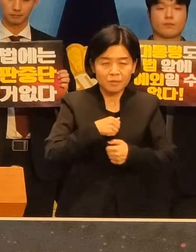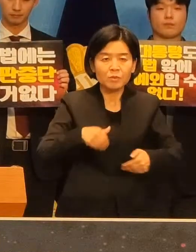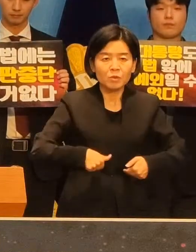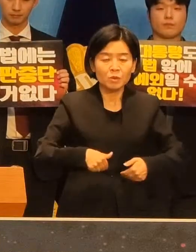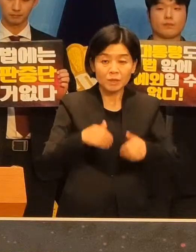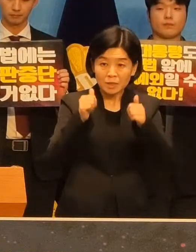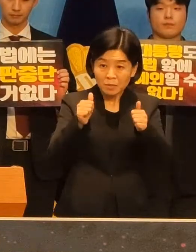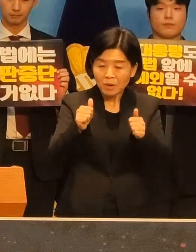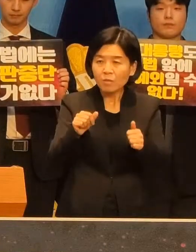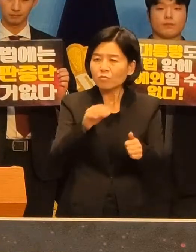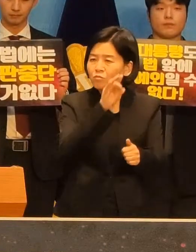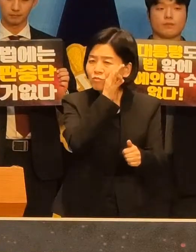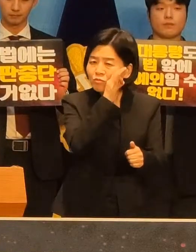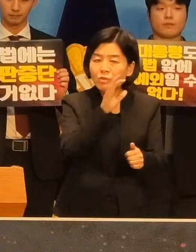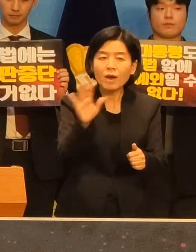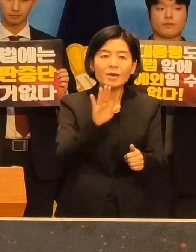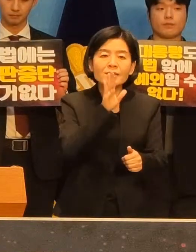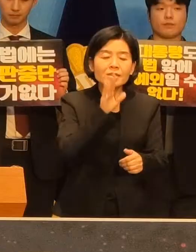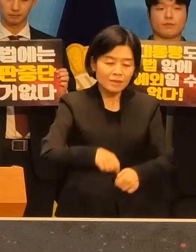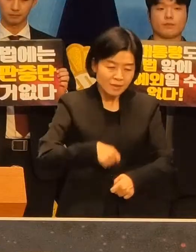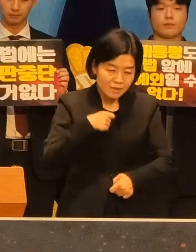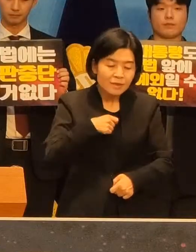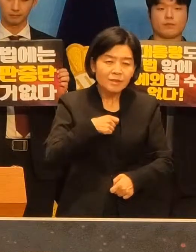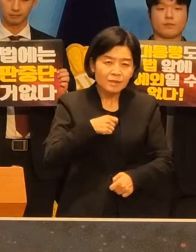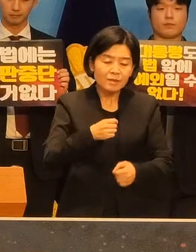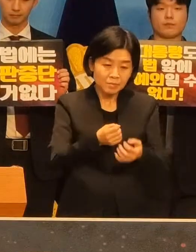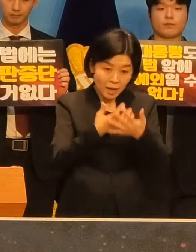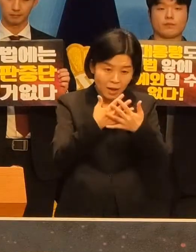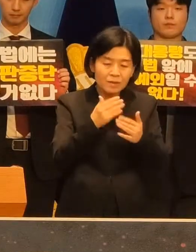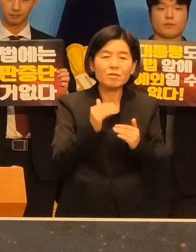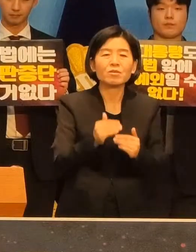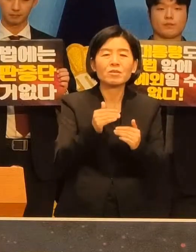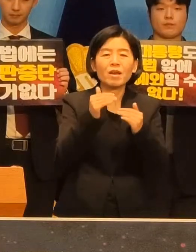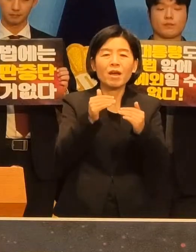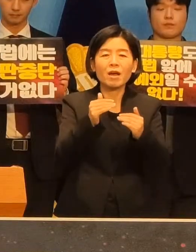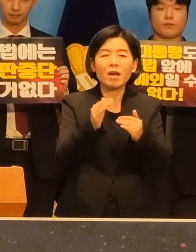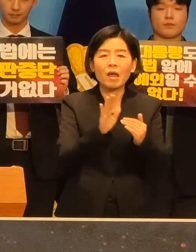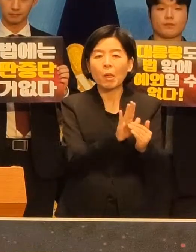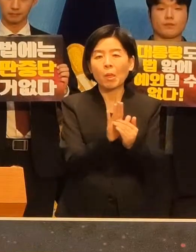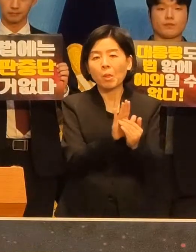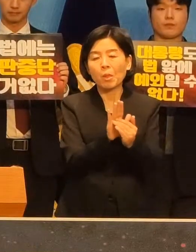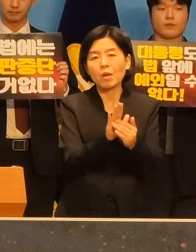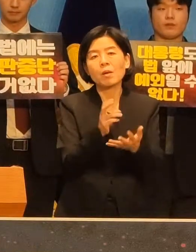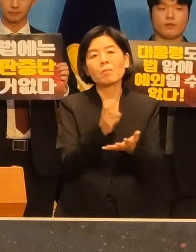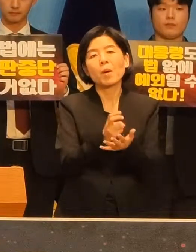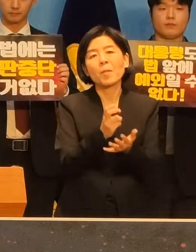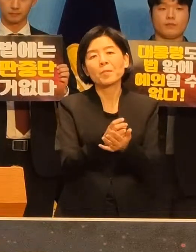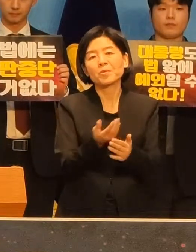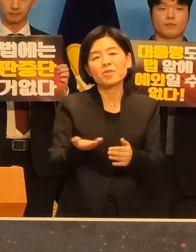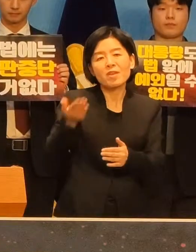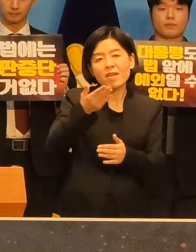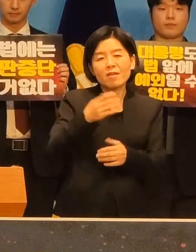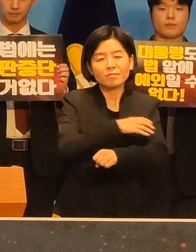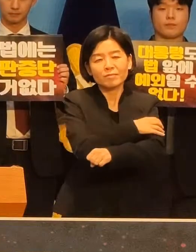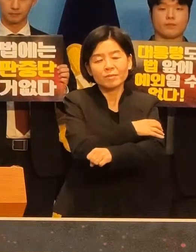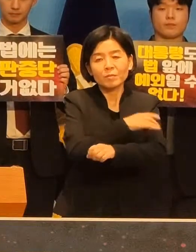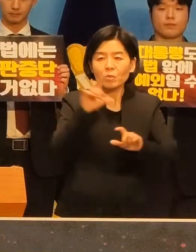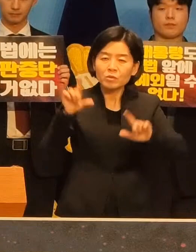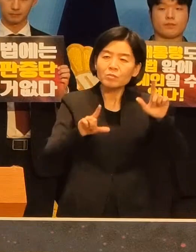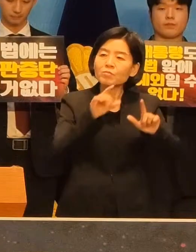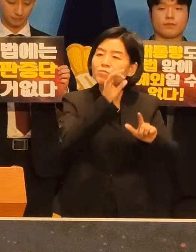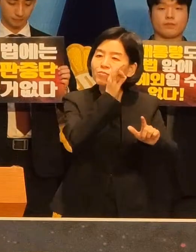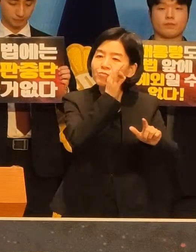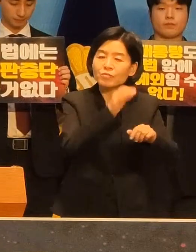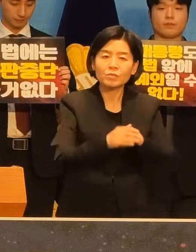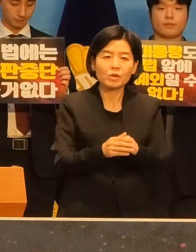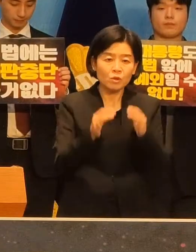일이 아닙니다. 진실을 밝히는 절차를 회피하거나 법 위에 서려는 태도가 부끄러운 일입니다. 국민이